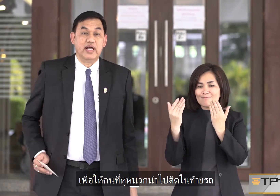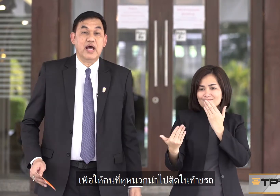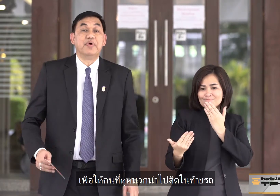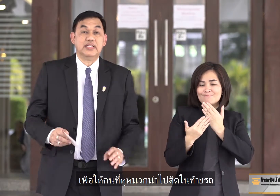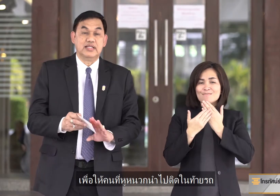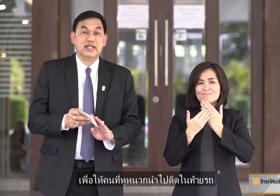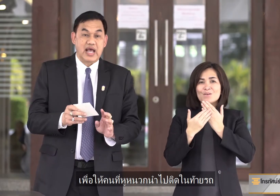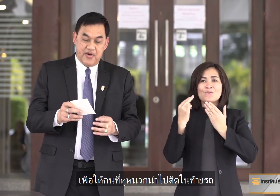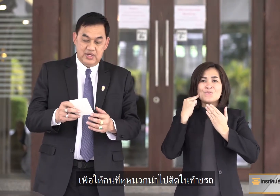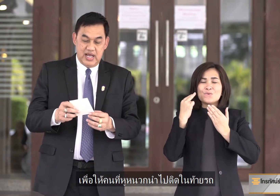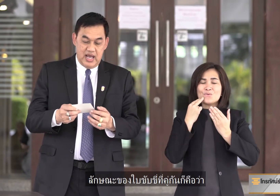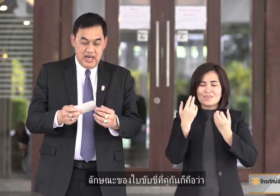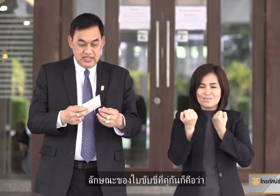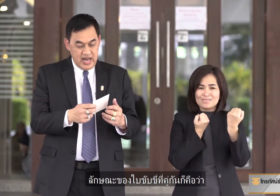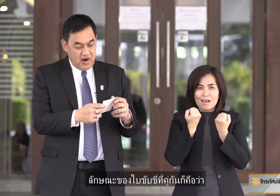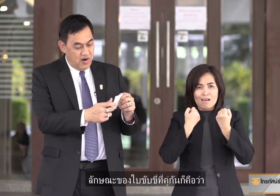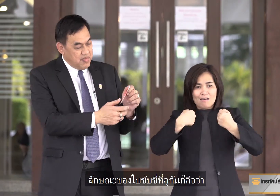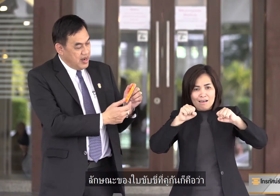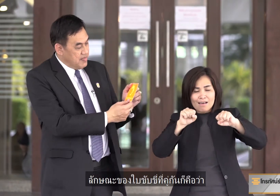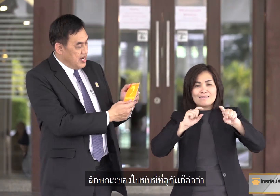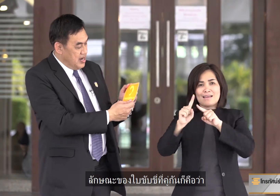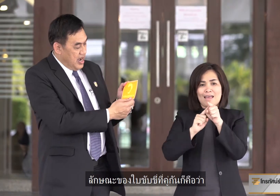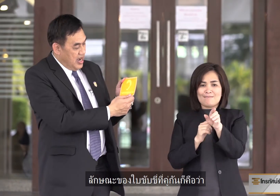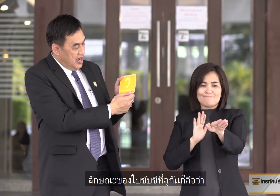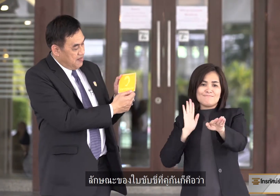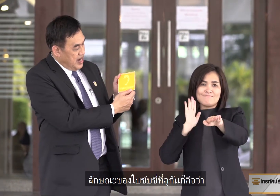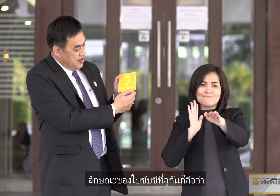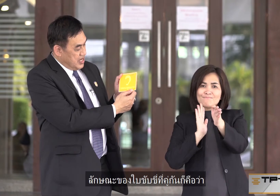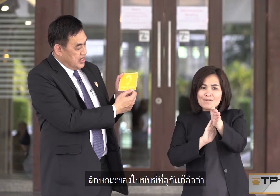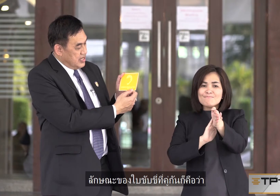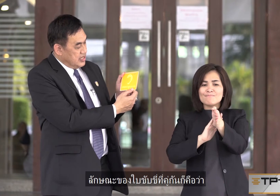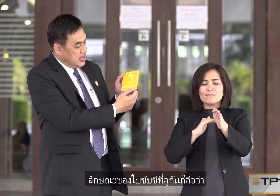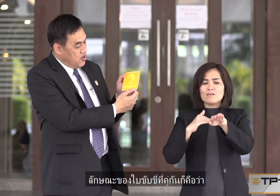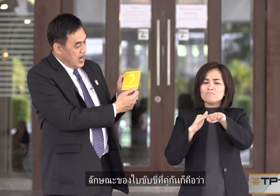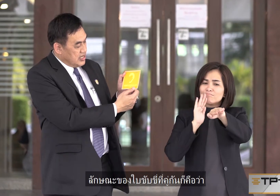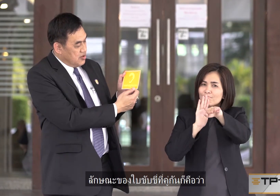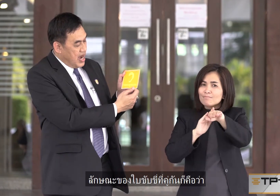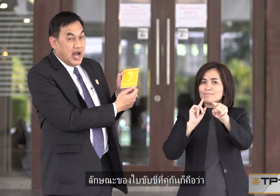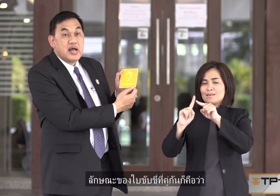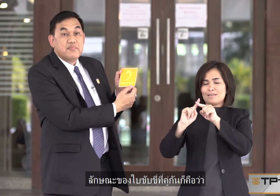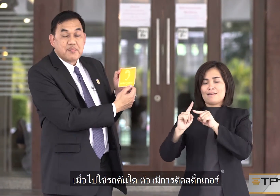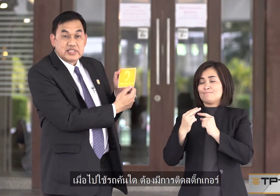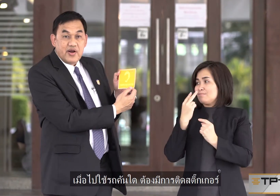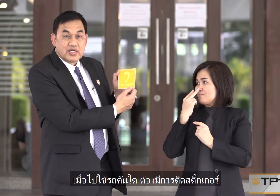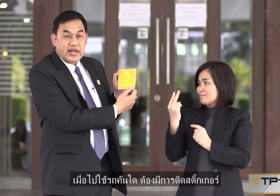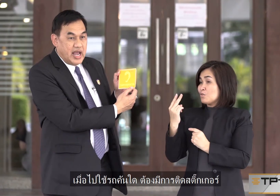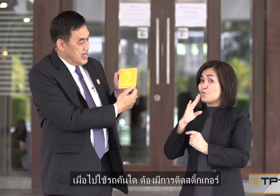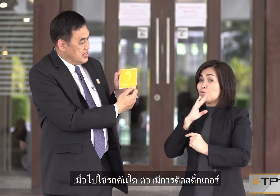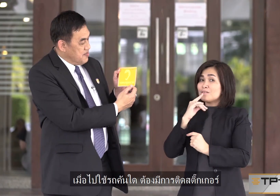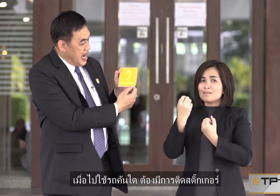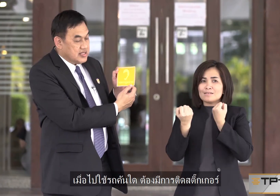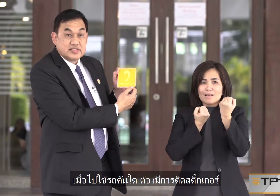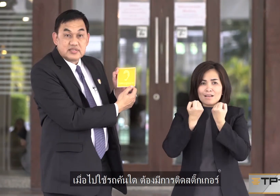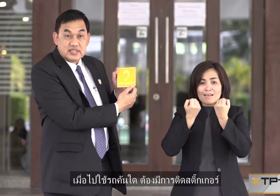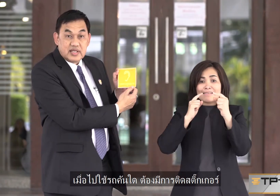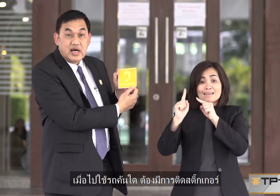ที่หูหนวกเนี่ยนำไปติดในท้ายรถนะฮะ ลักษณะของใบขับขี่ที่คู่กันก็คือว่าเมื่อไปใช้รถคันใดเนี่ย